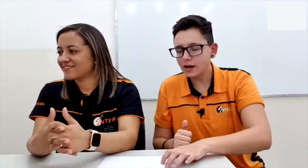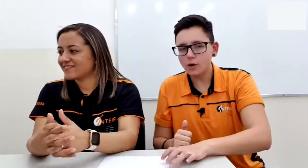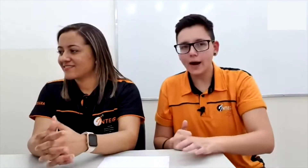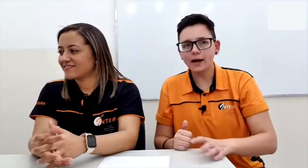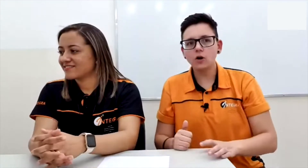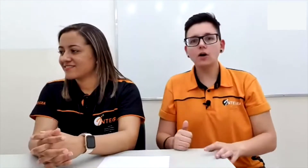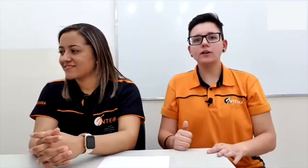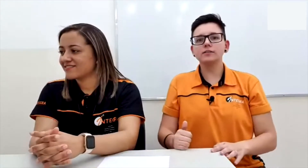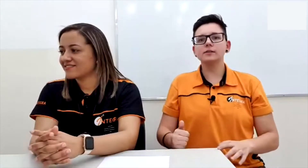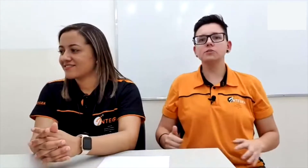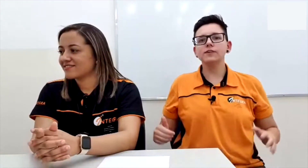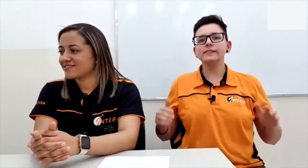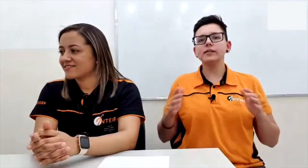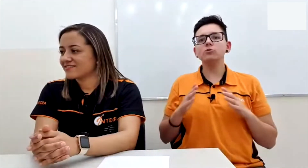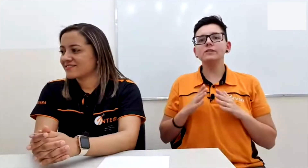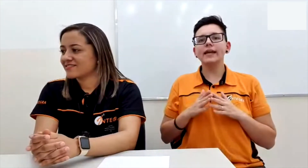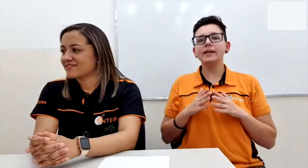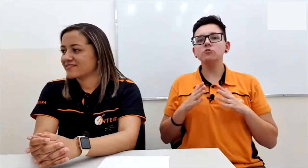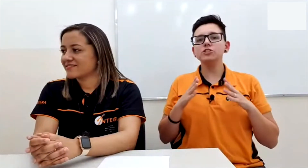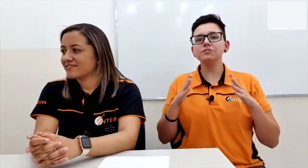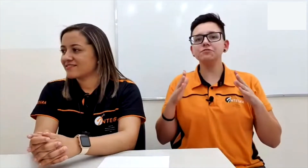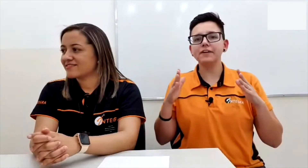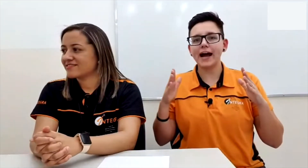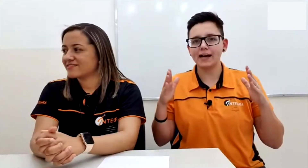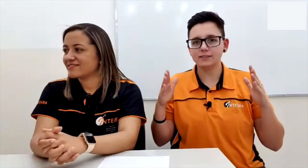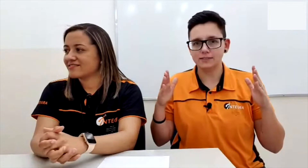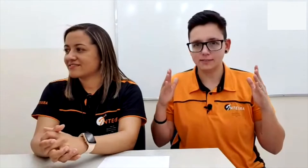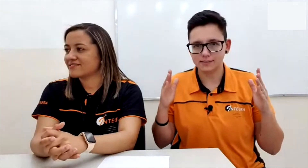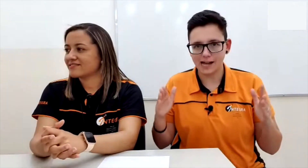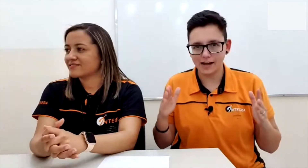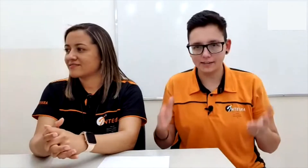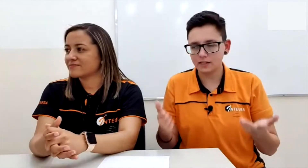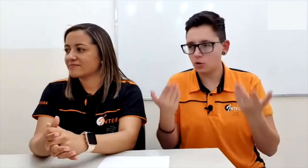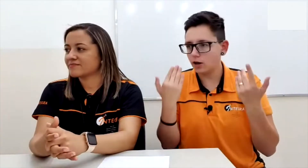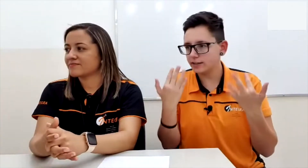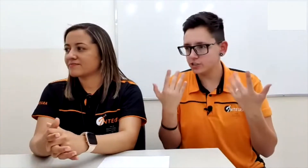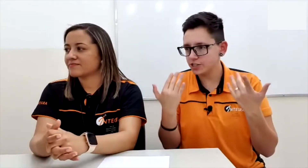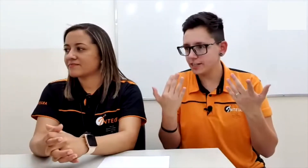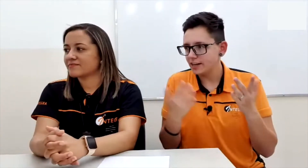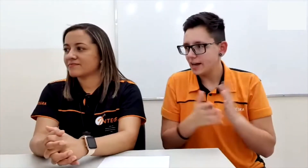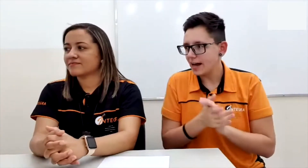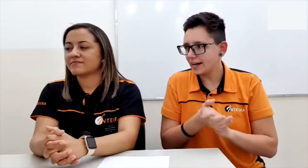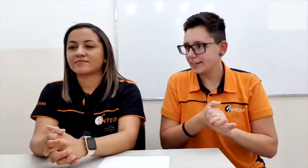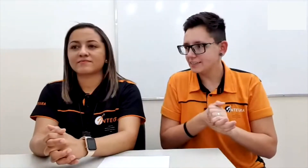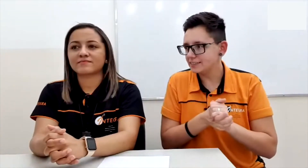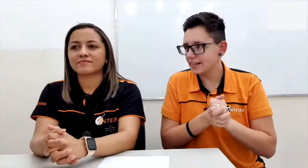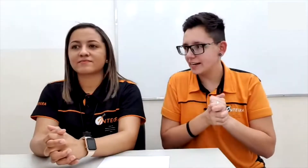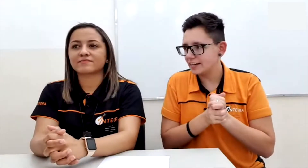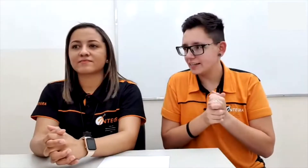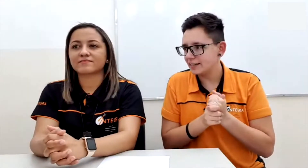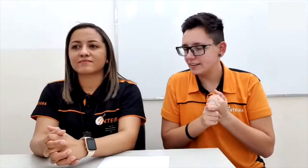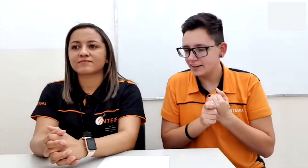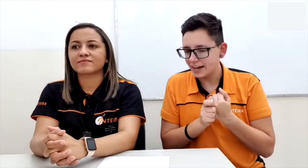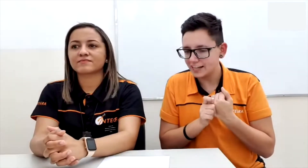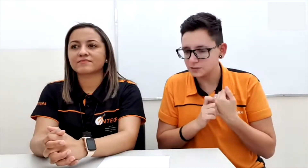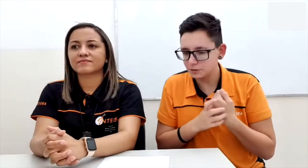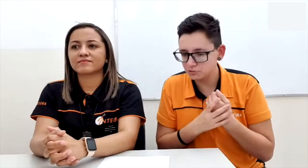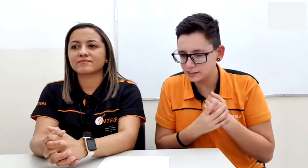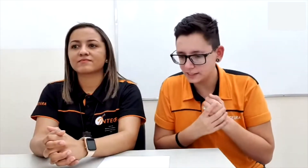pessoal, agora nós vamos fazer um treino de frases, tá? Então, hora de aquecer aí as